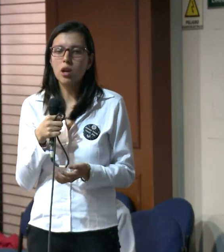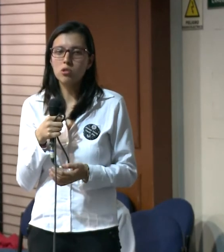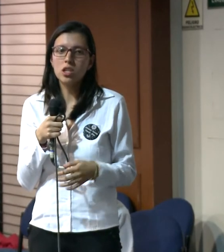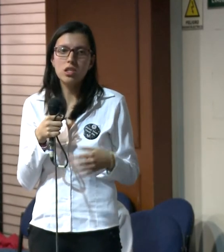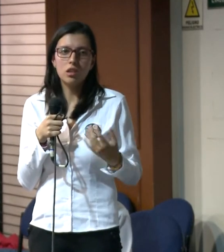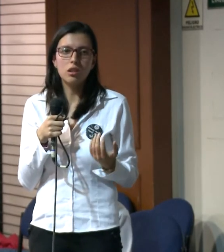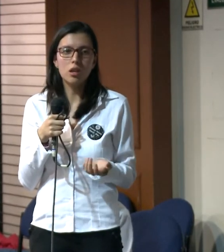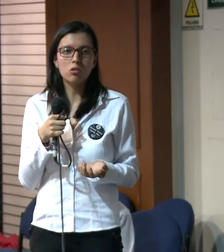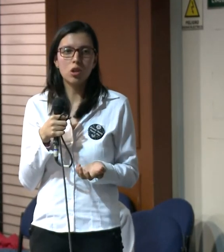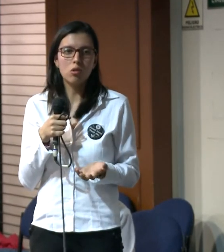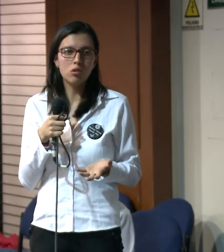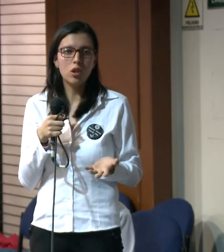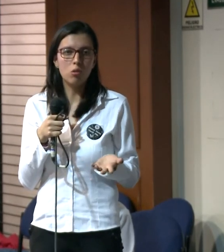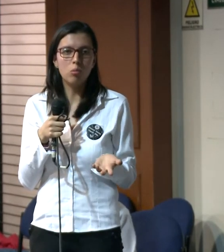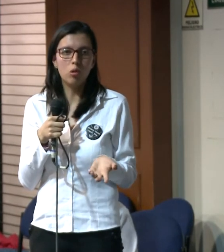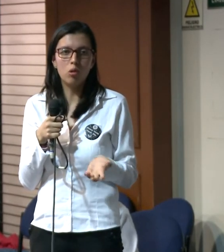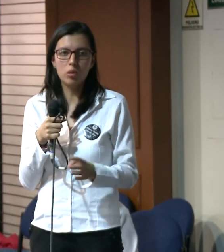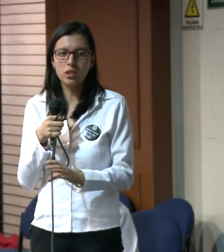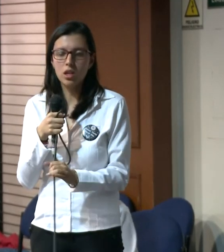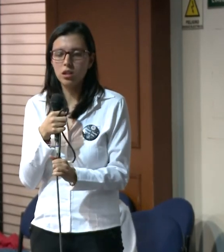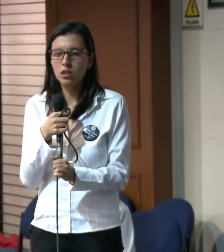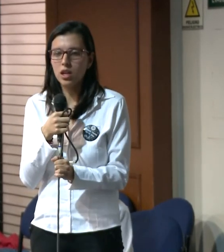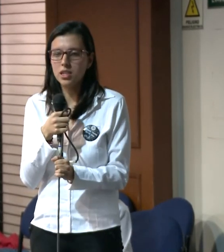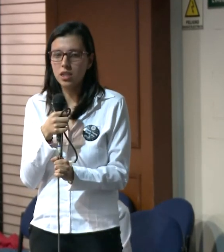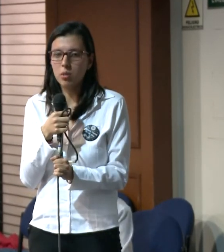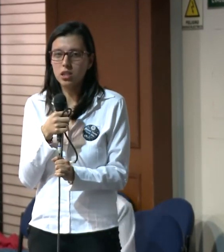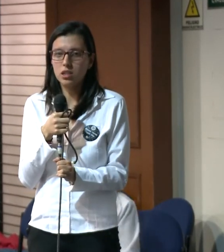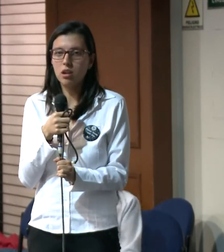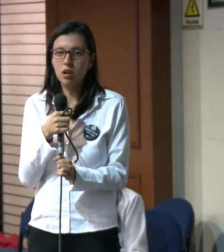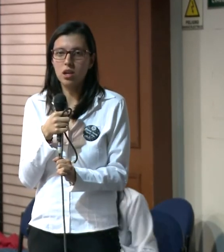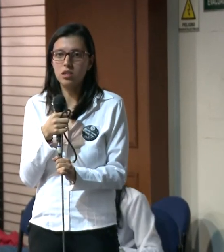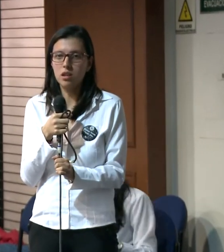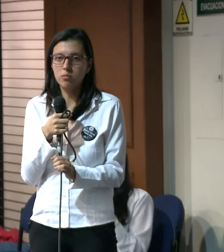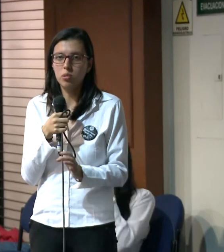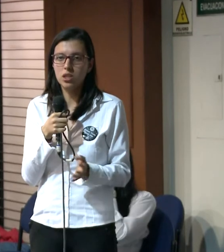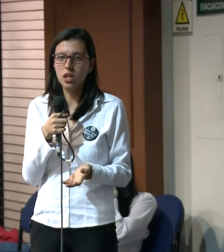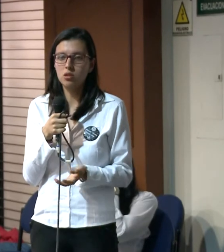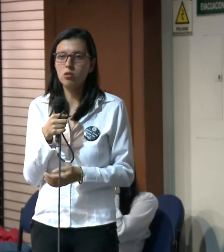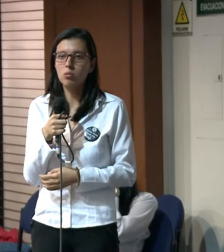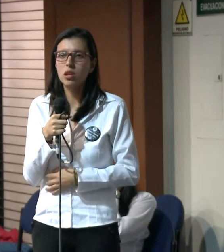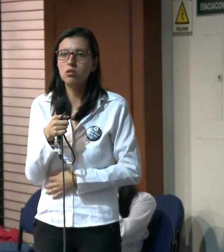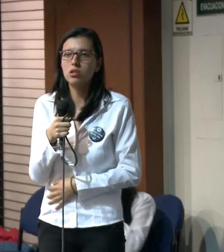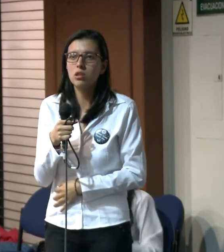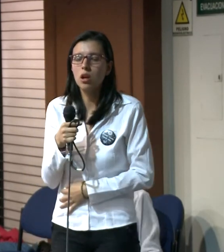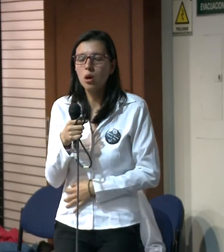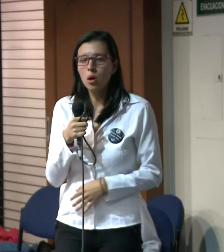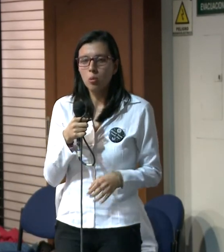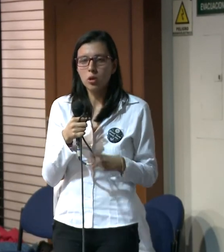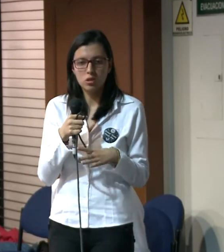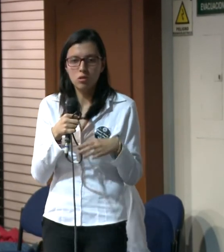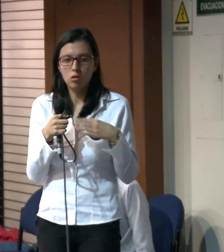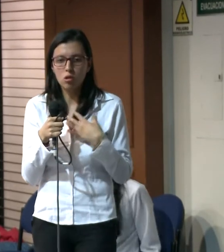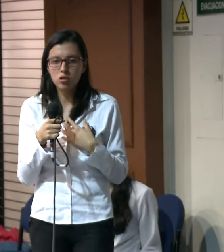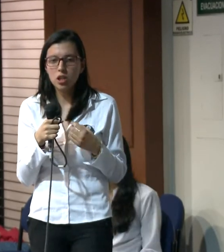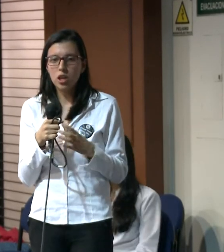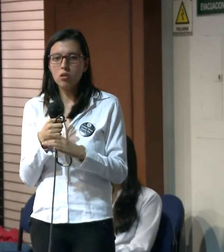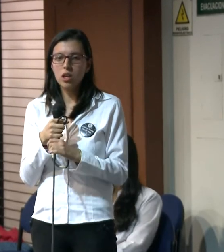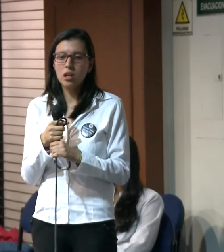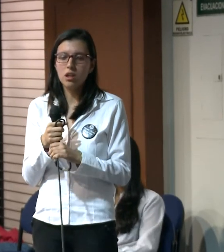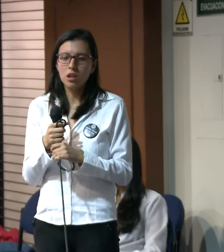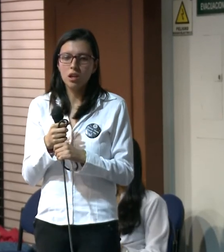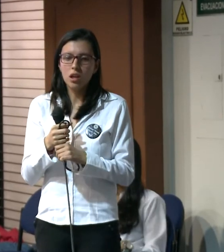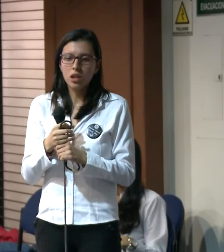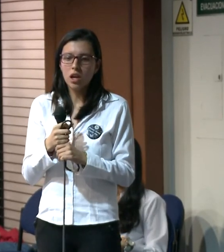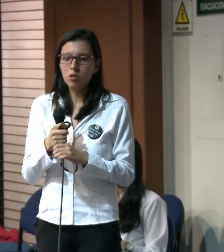o consideramos que sí tenemos que conocer un poco, de ese tema que se trabaja ya, de la astronomía. Entonces, yo considero